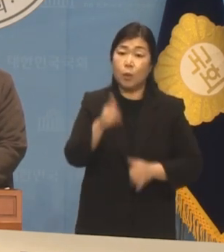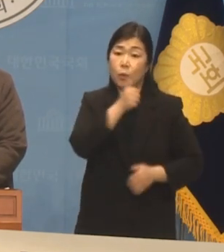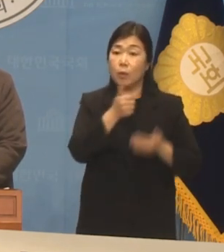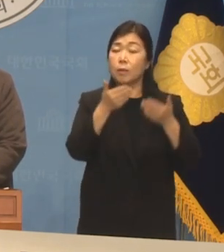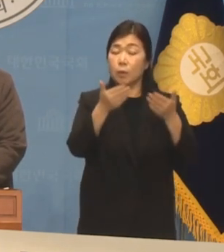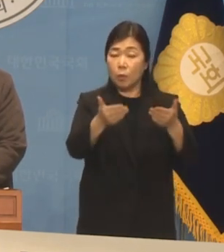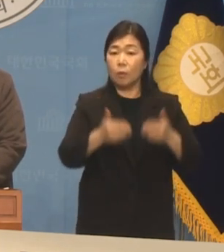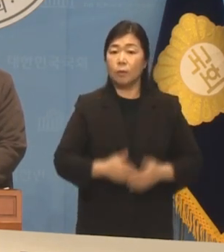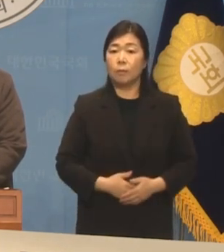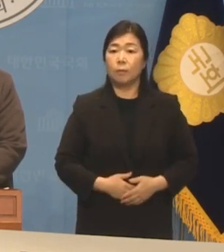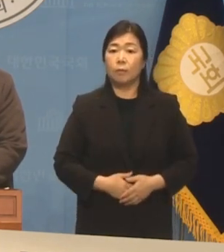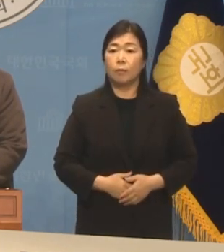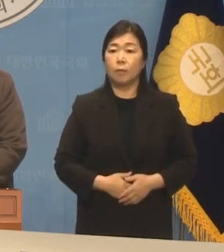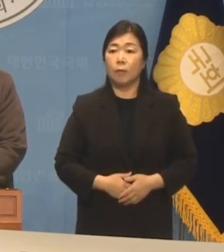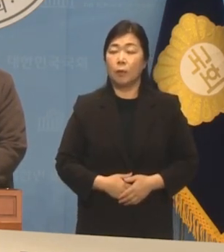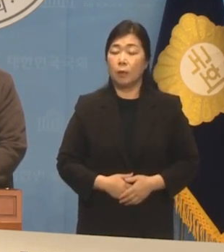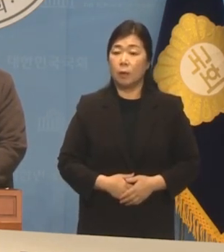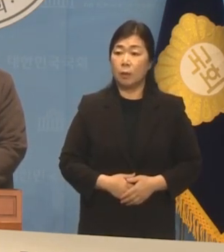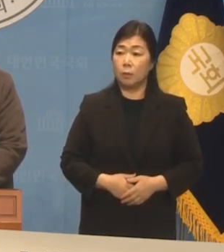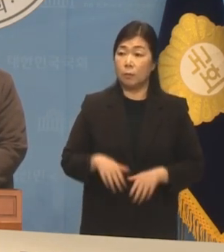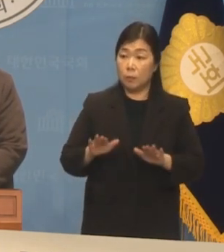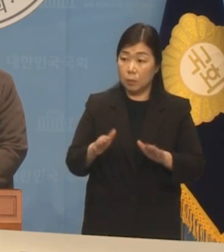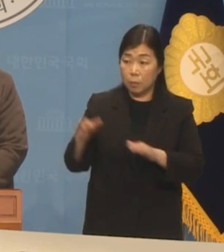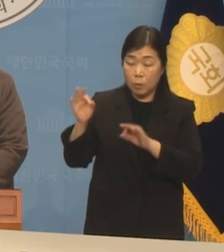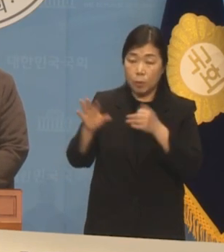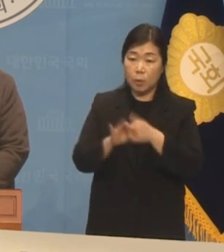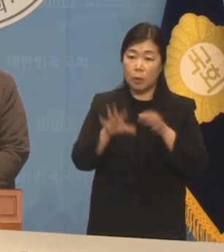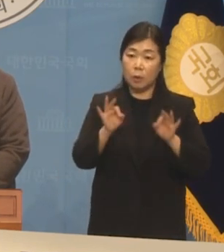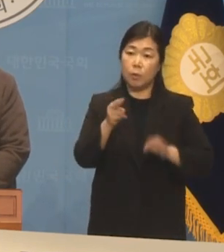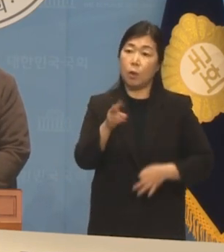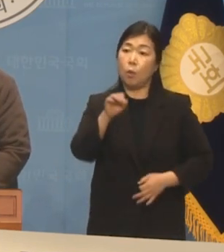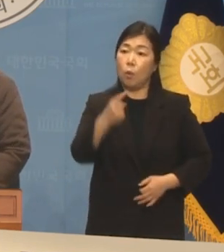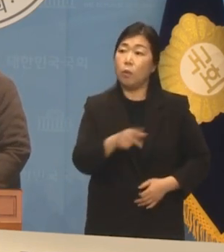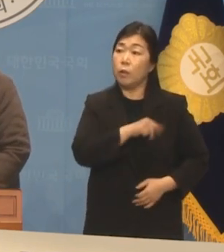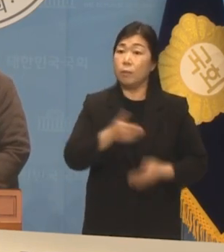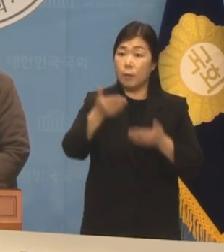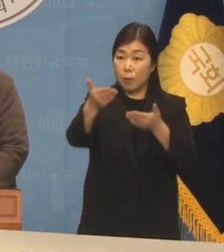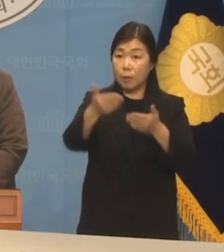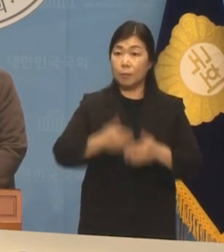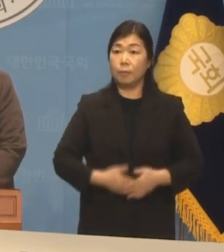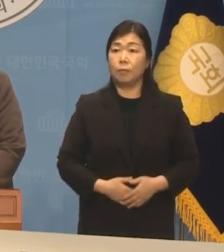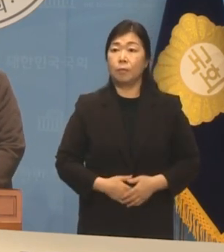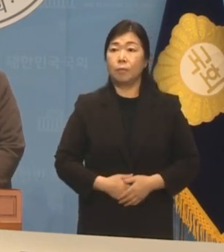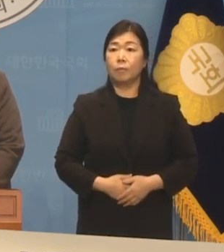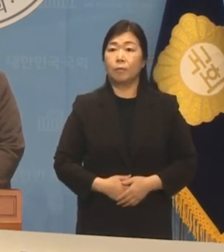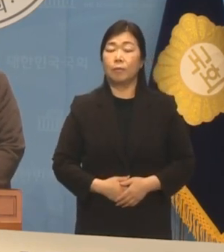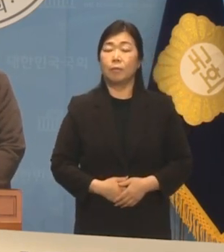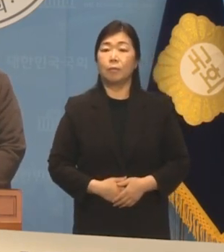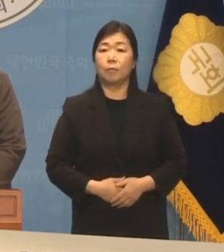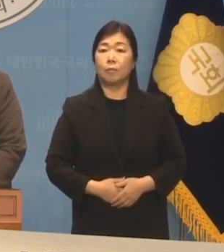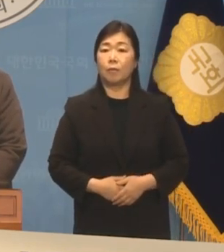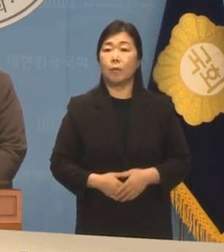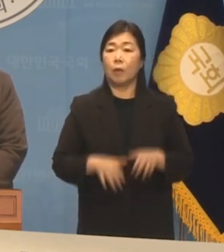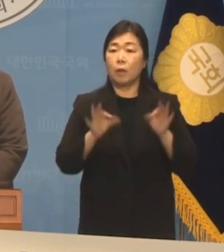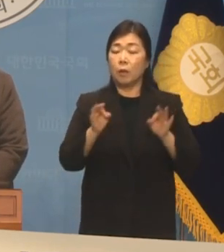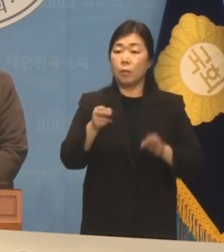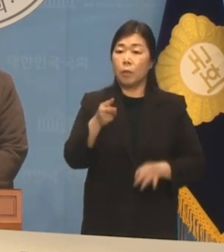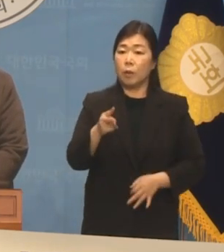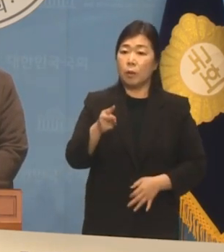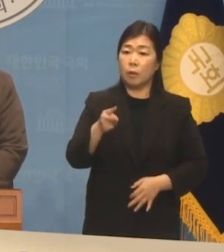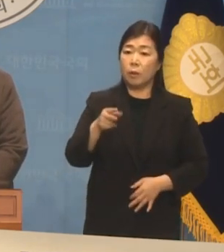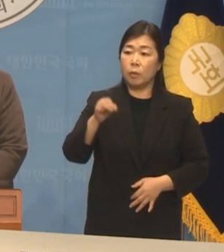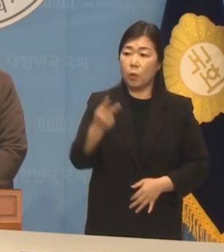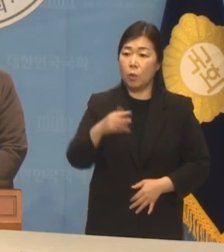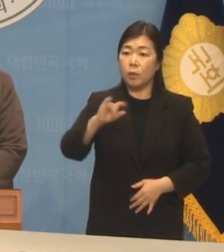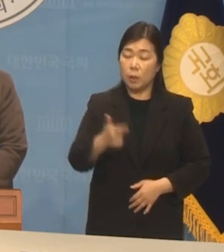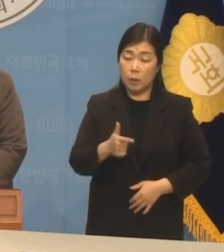소개해 드려야 될 것 같아요 우선은 어 김영호 의원님네 감사합니다 그리고 김효진 전국장애인 위원회